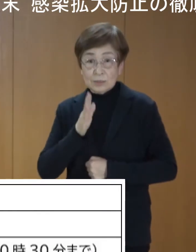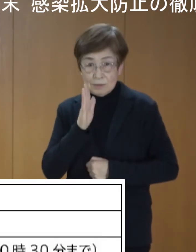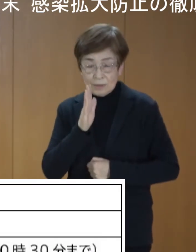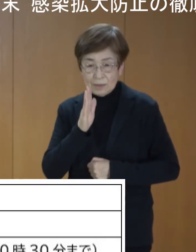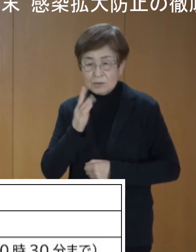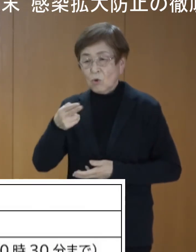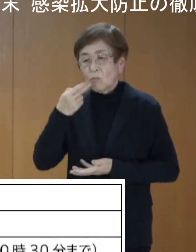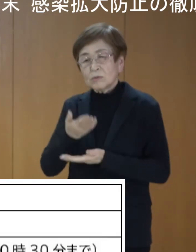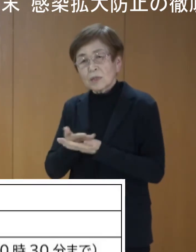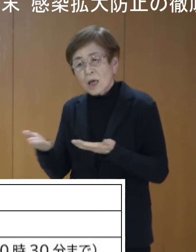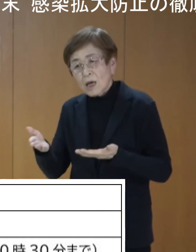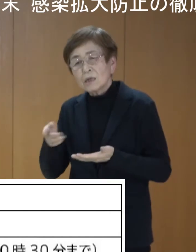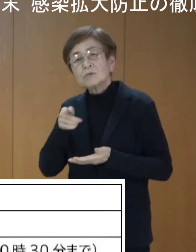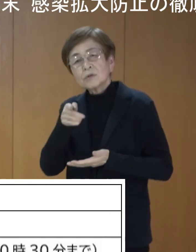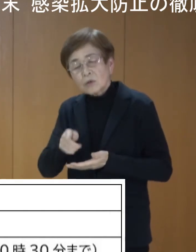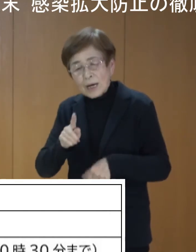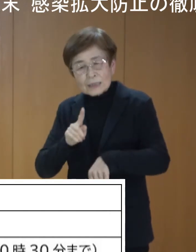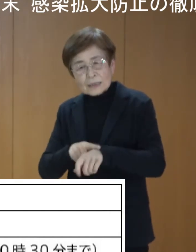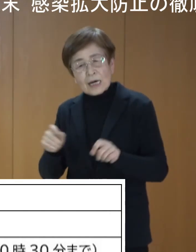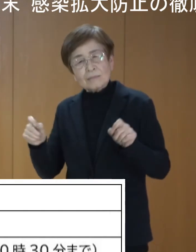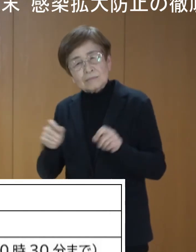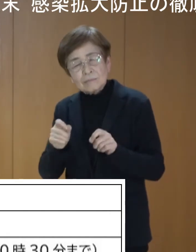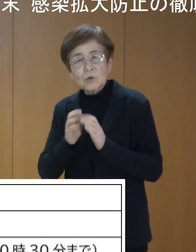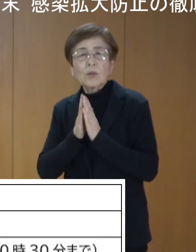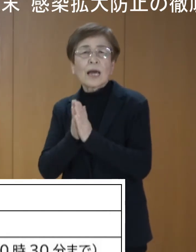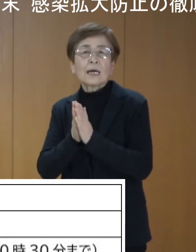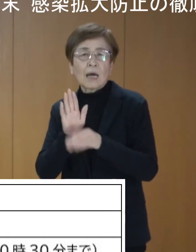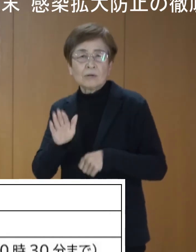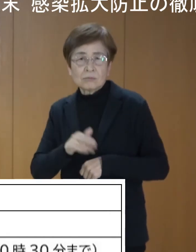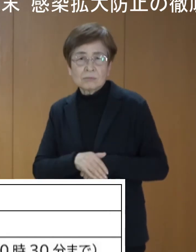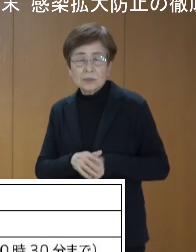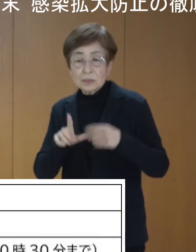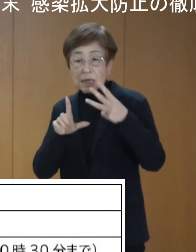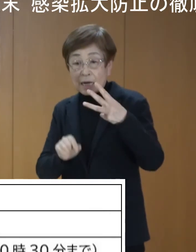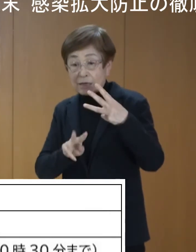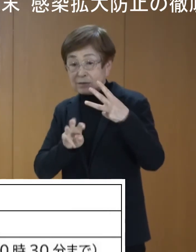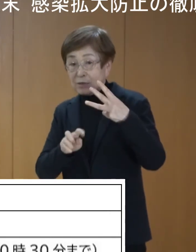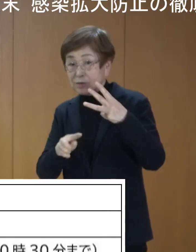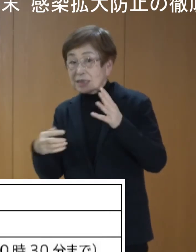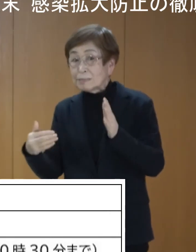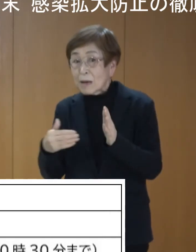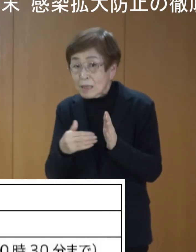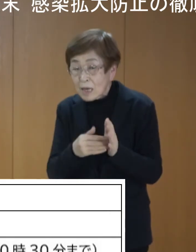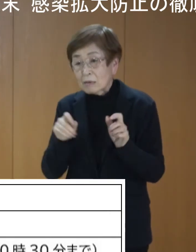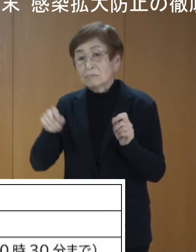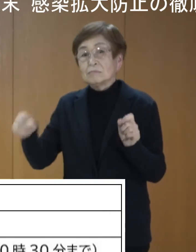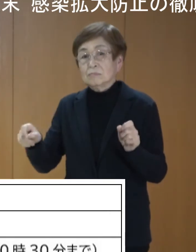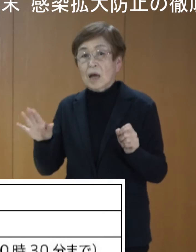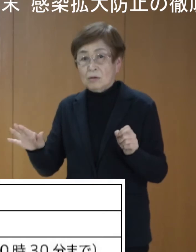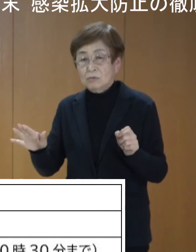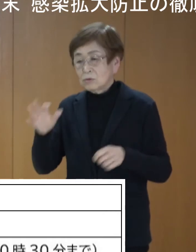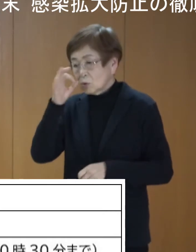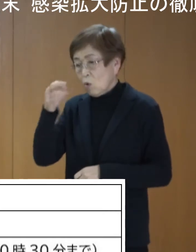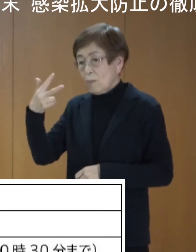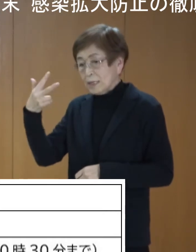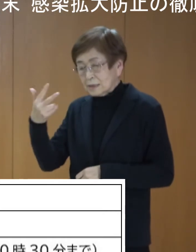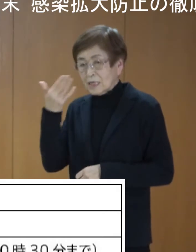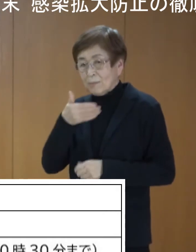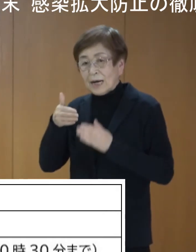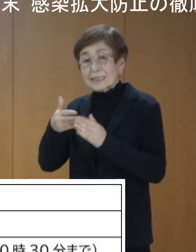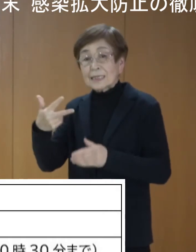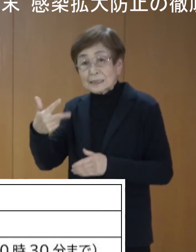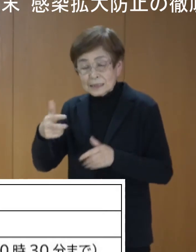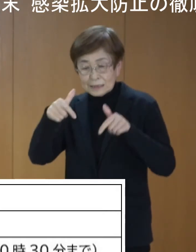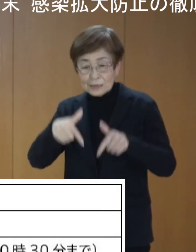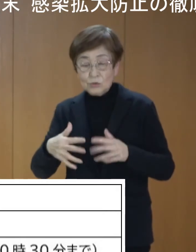に対する営業時間短縮の要請については、3月31日まで神戸市、尼崎市、西宮市、芦